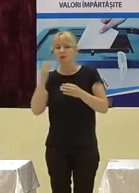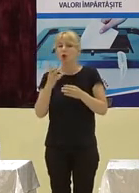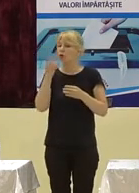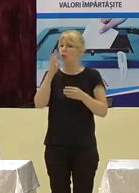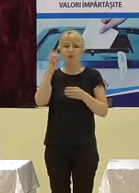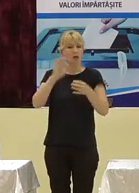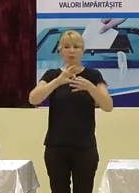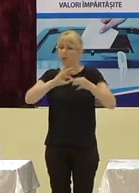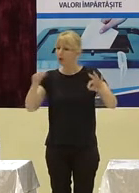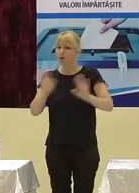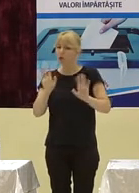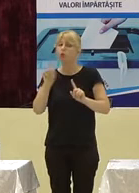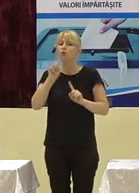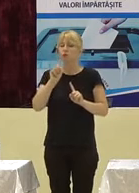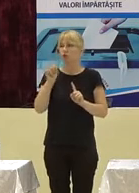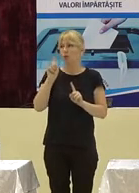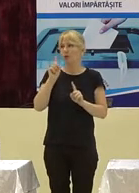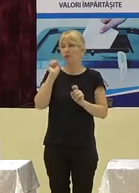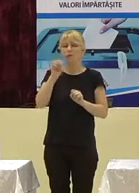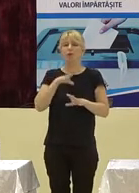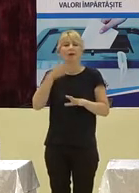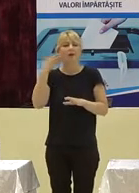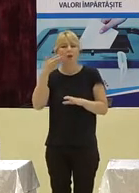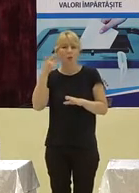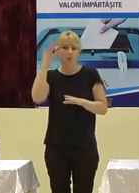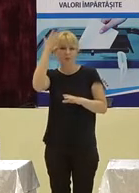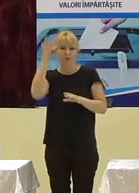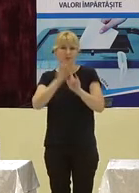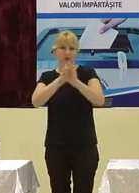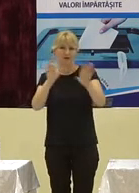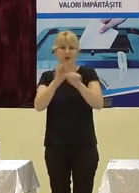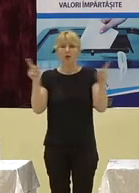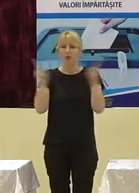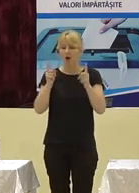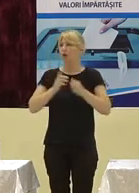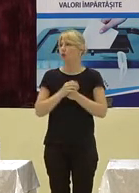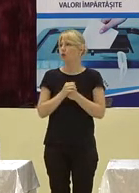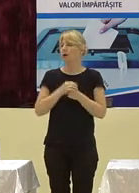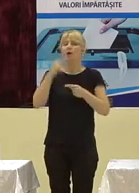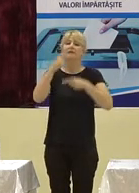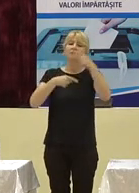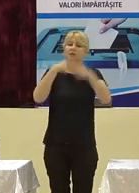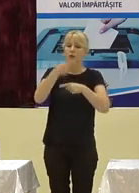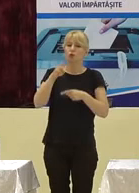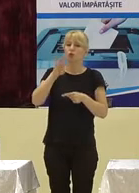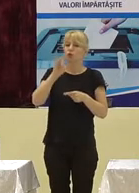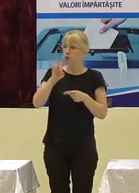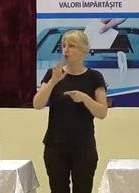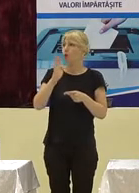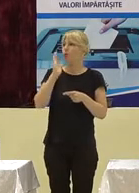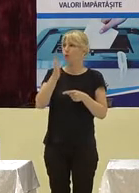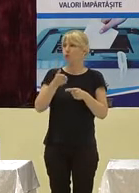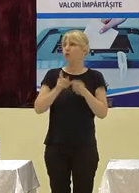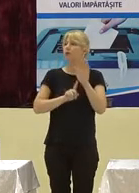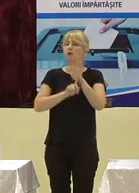fraza, în așa fel ca să vă finalizați gândul. Următoarea rundă va începe